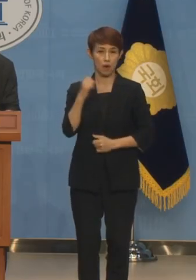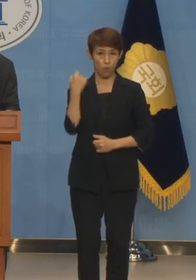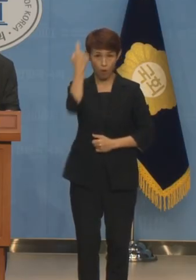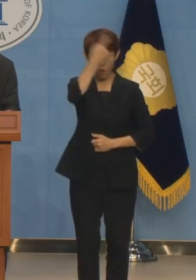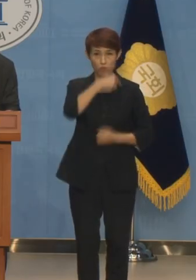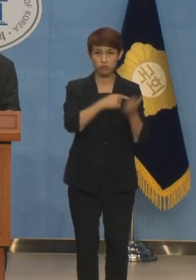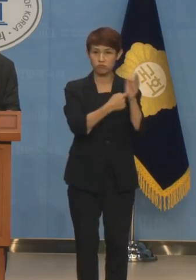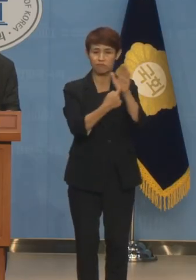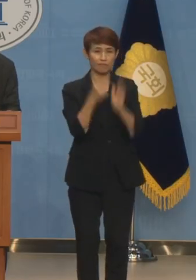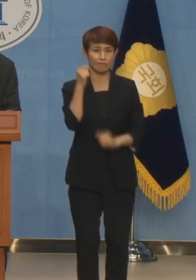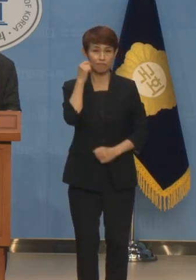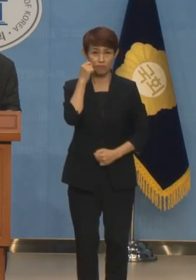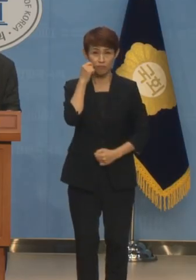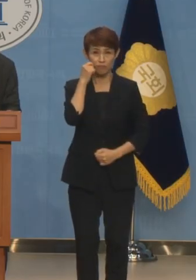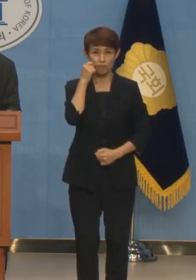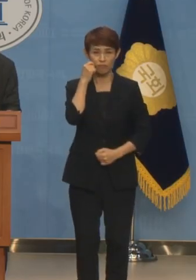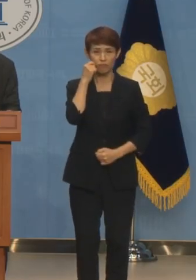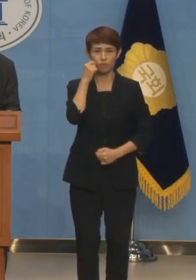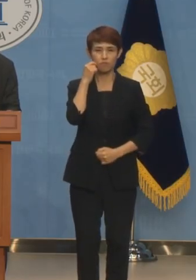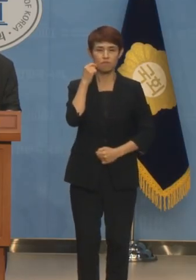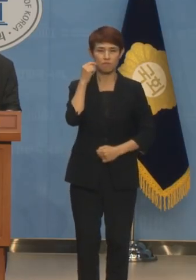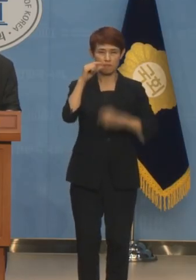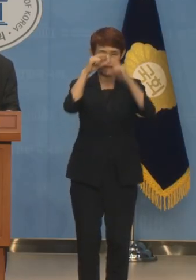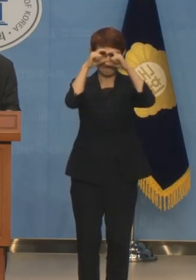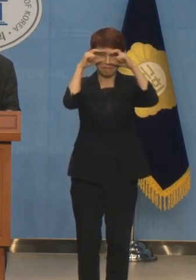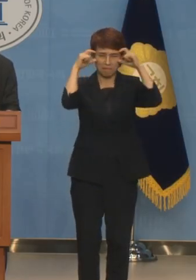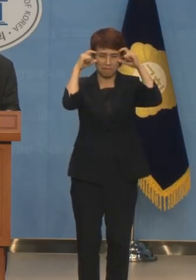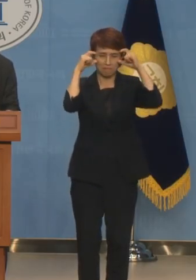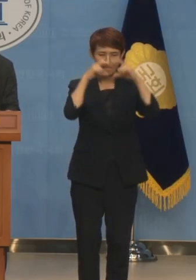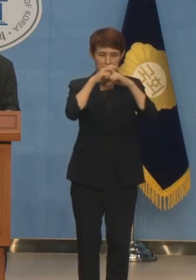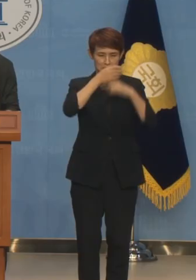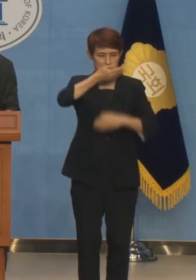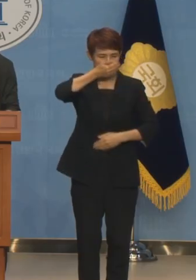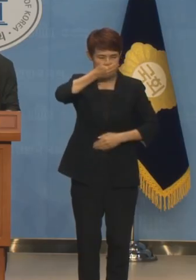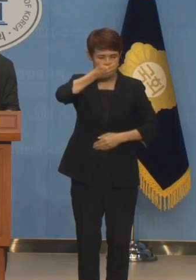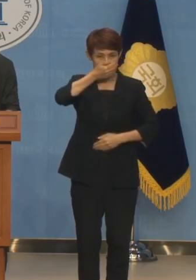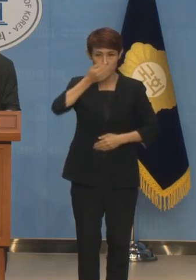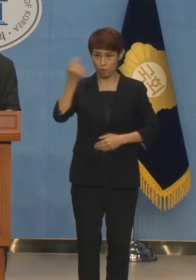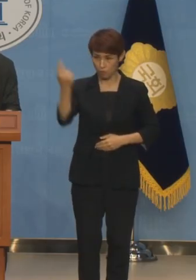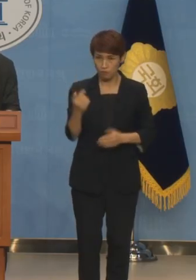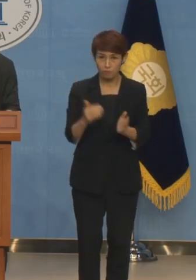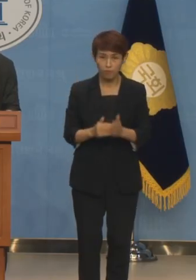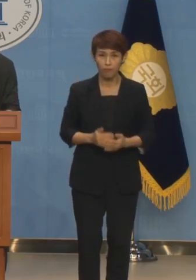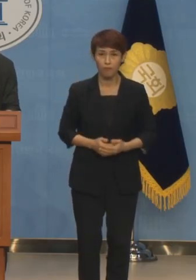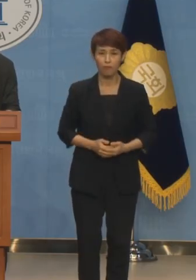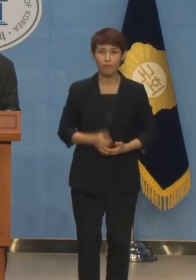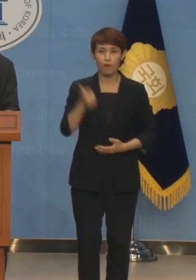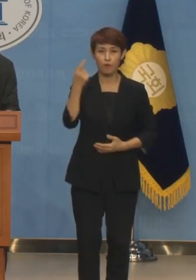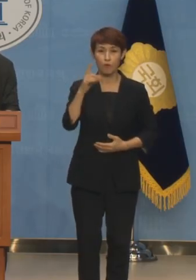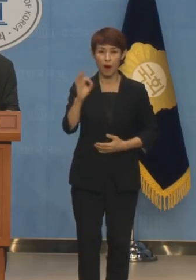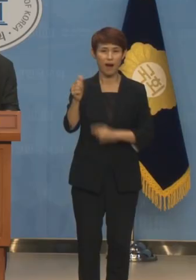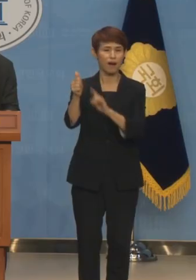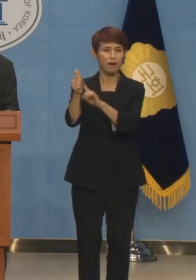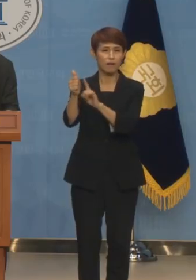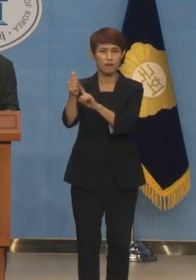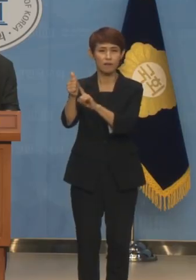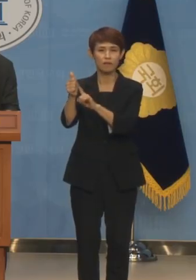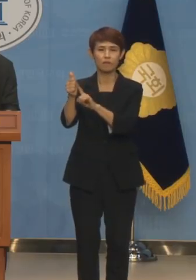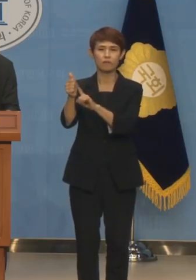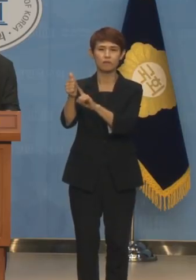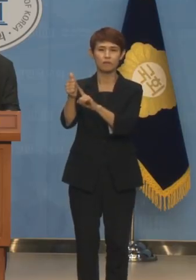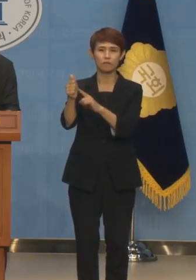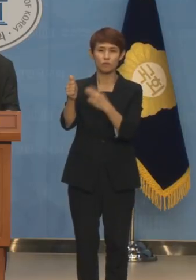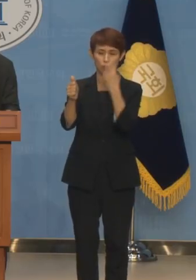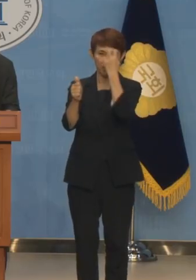공개할 수 없다며 뿔테 안경과 마스크로 변장을 했습니다. 황인수 진실화해위원회